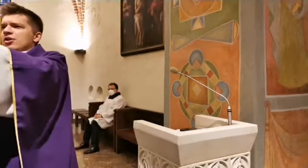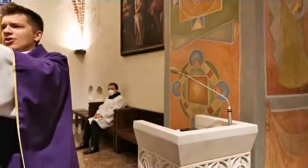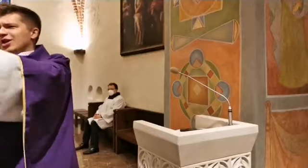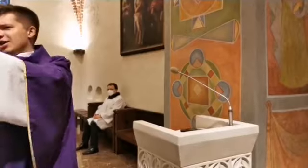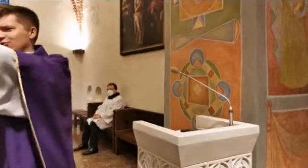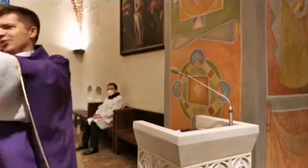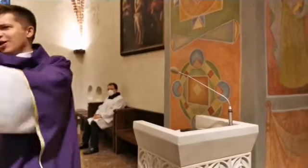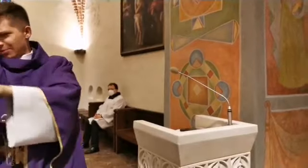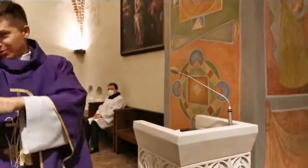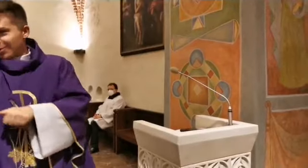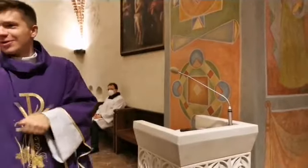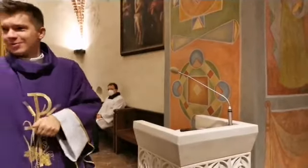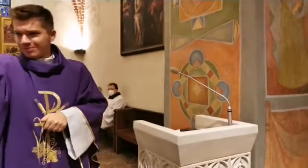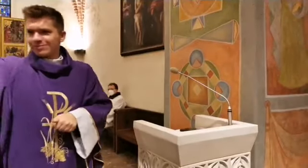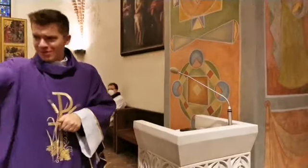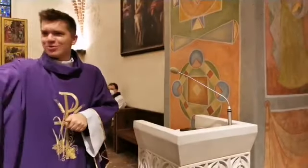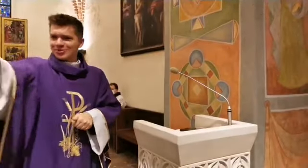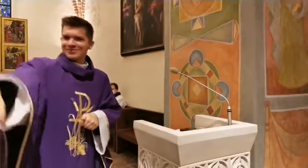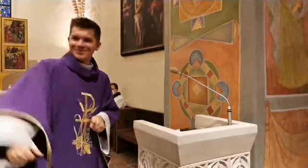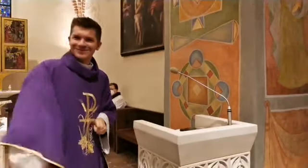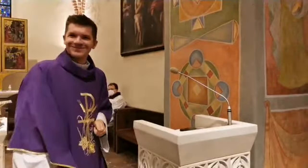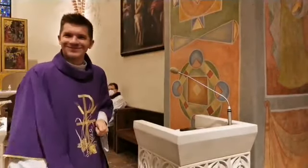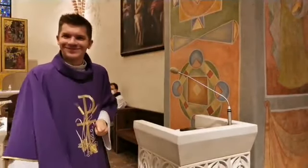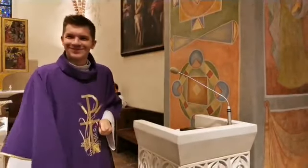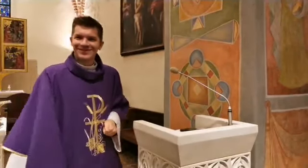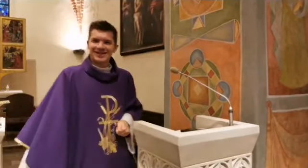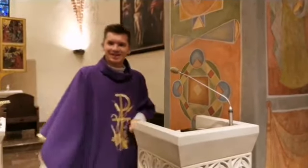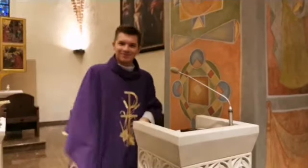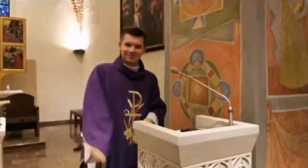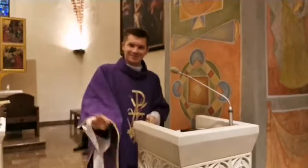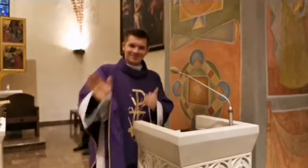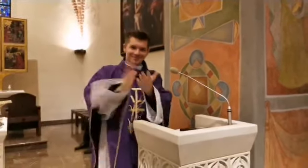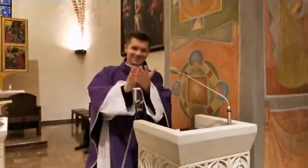Szóstka, ocena szóstka. Dobrze.